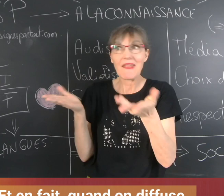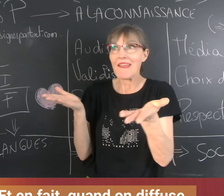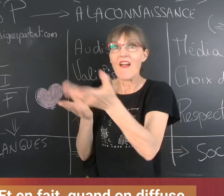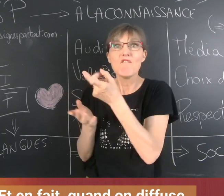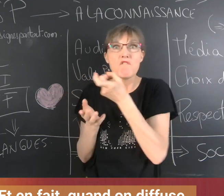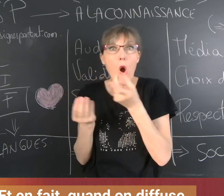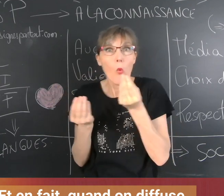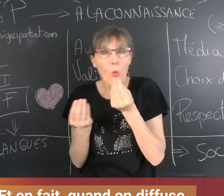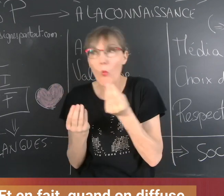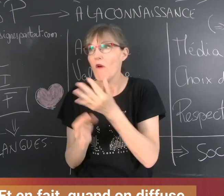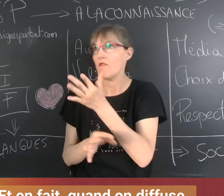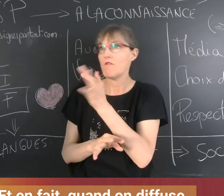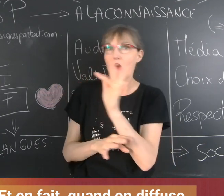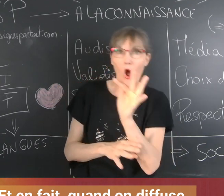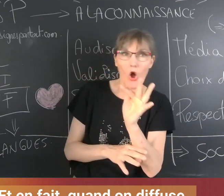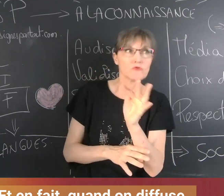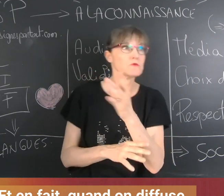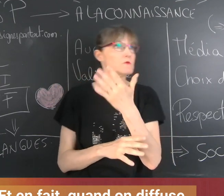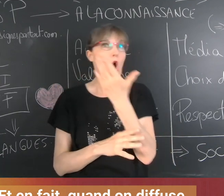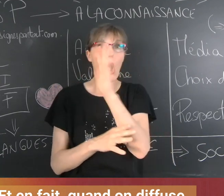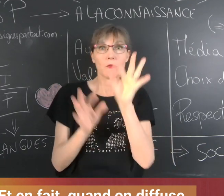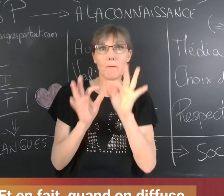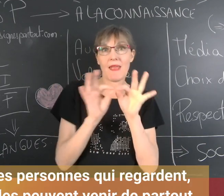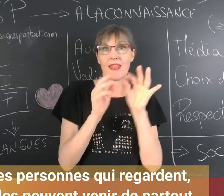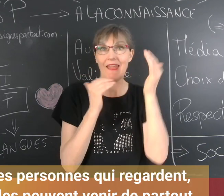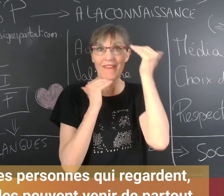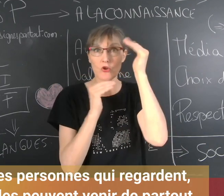Et en fait, quand on diffuse, les personnes